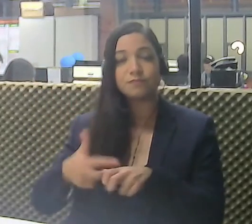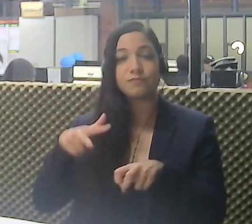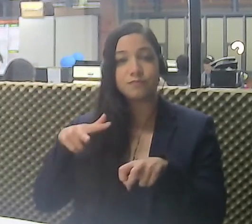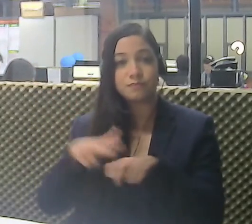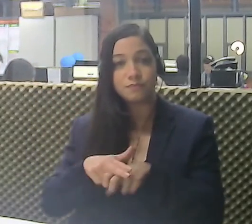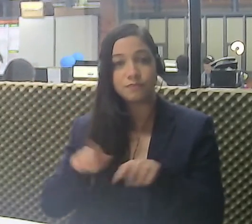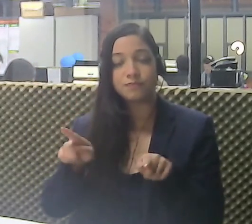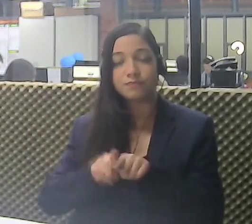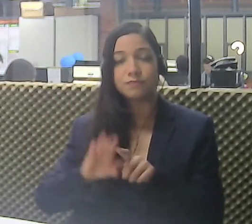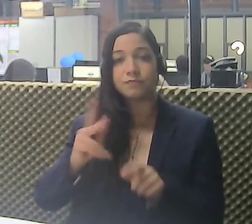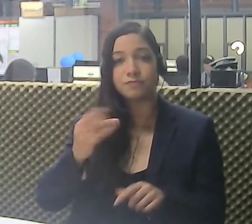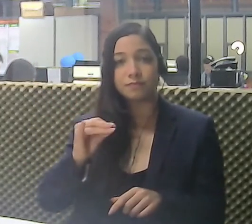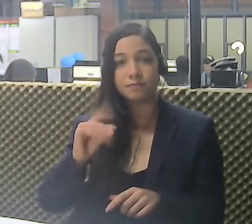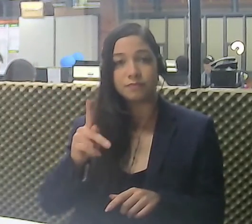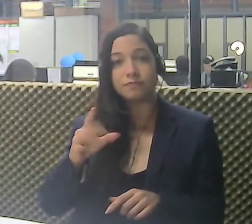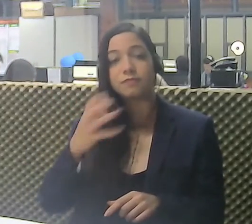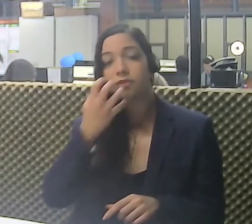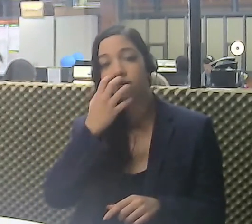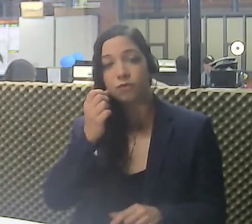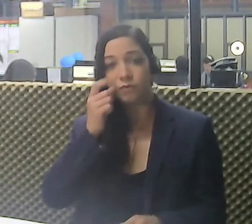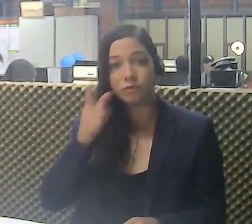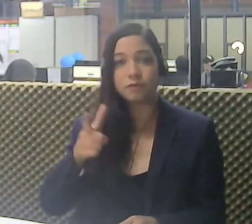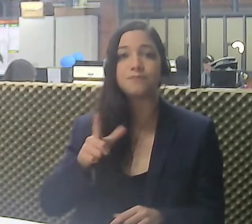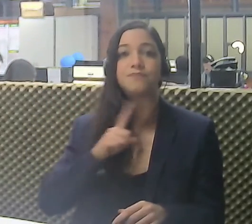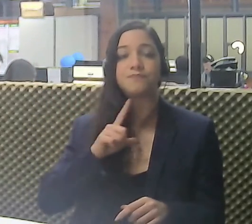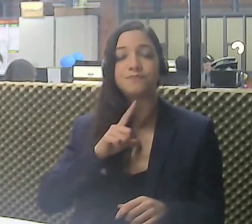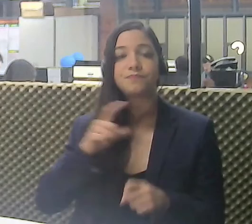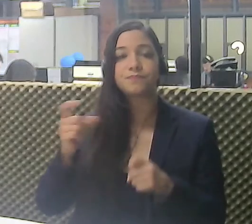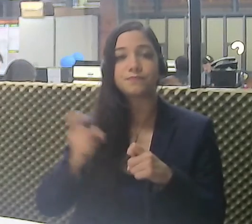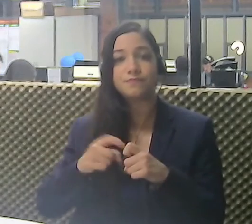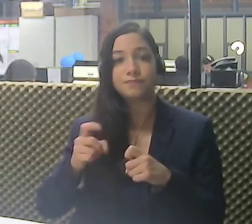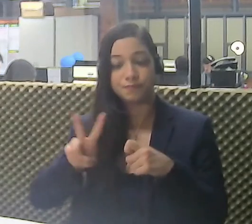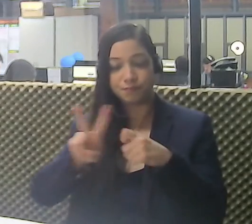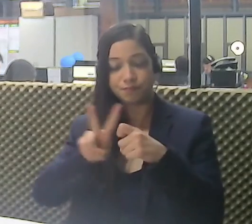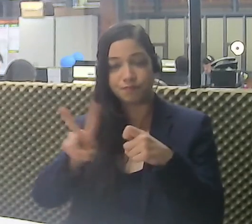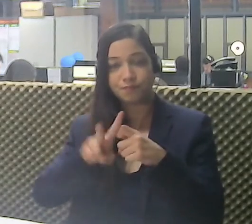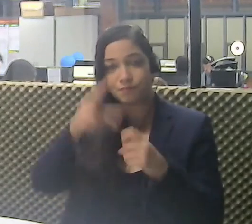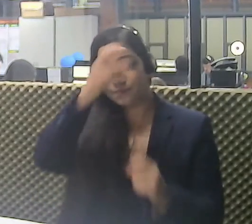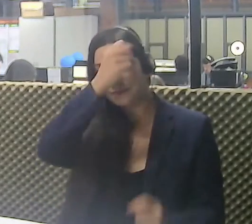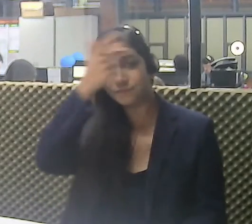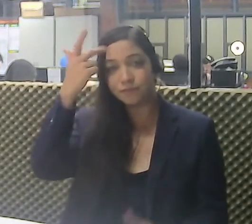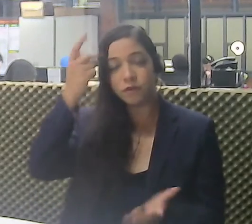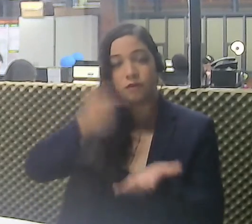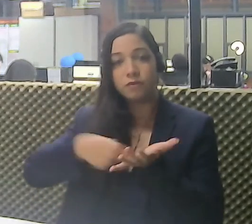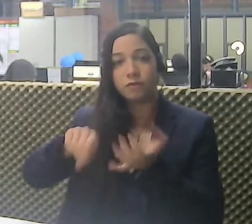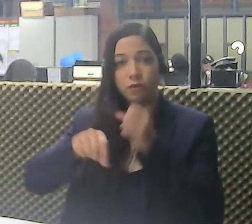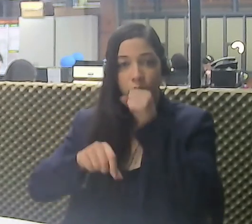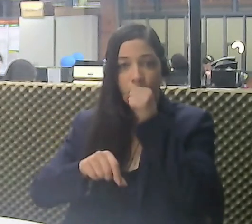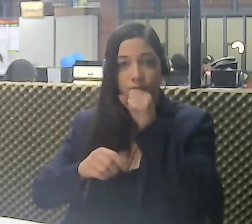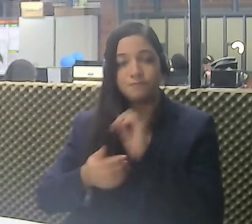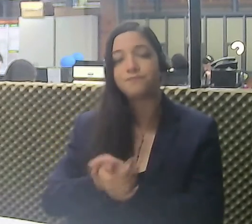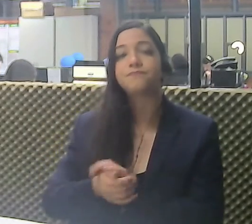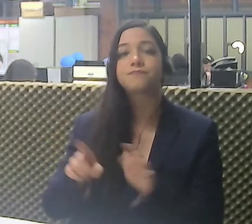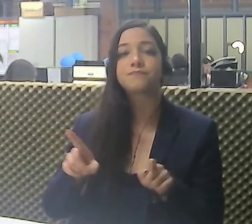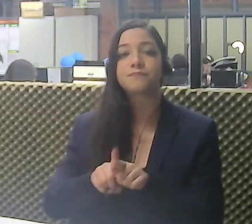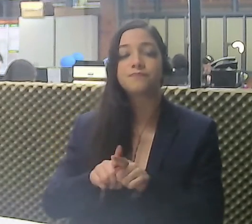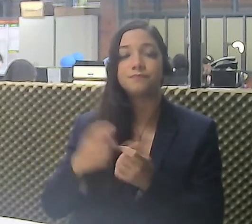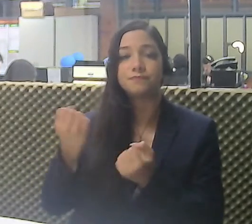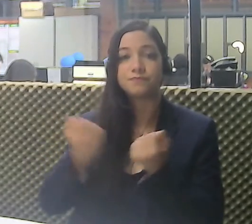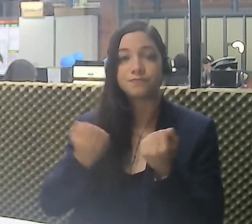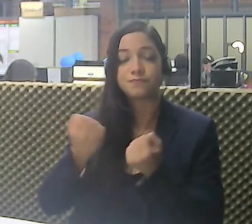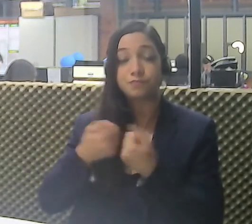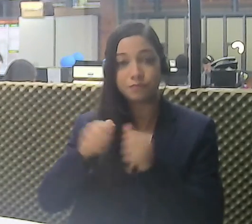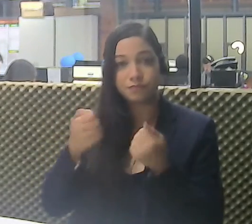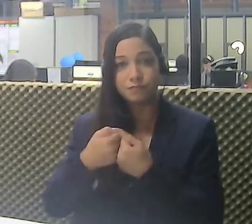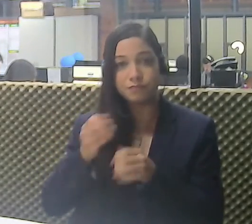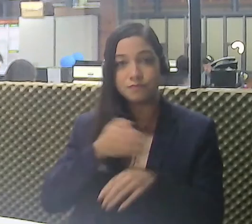e microchipagens de cães e gatos por clínicas credenciadas junto à Prefeitura. Além disso, o projeto do castramóvel itinerante